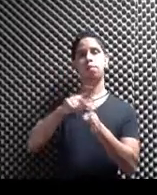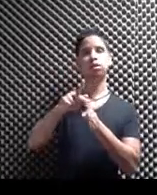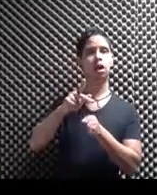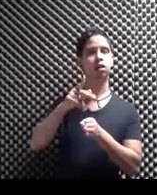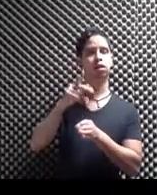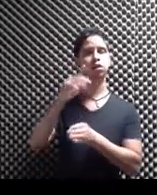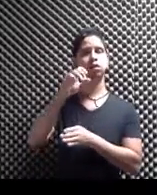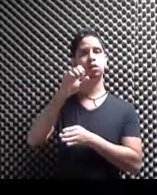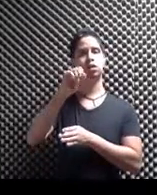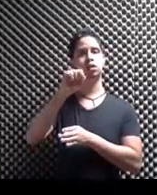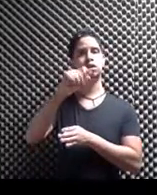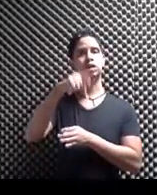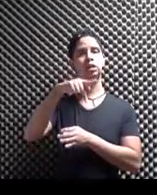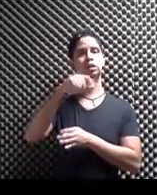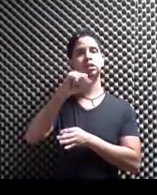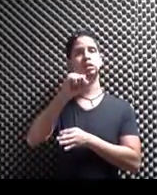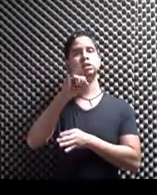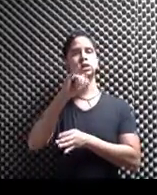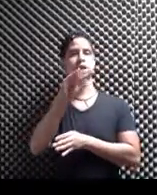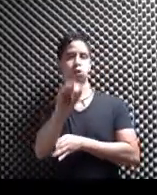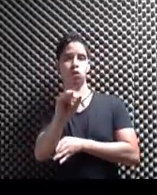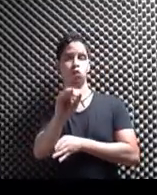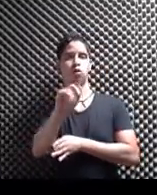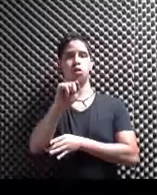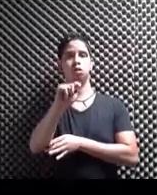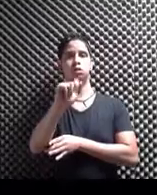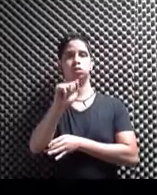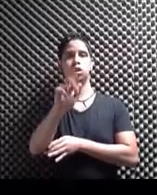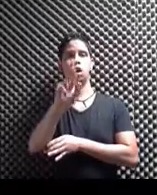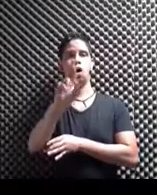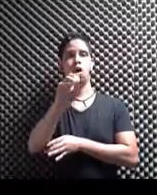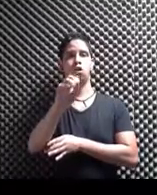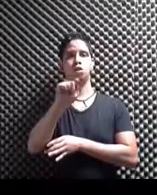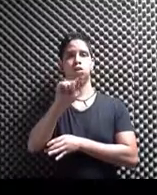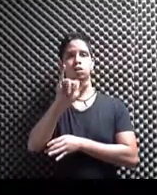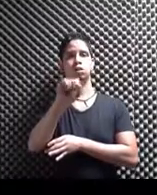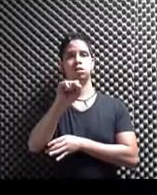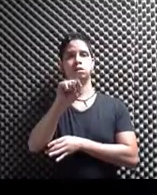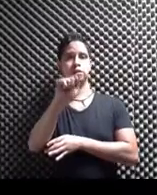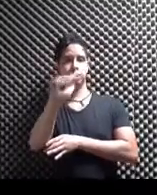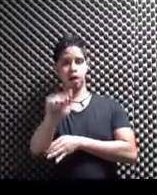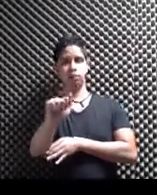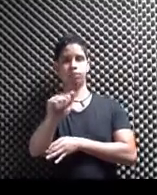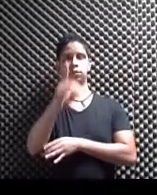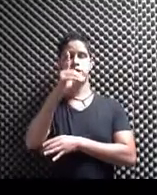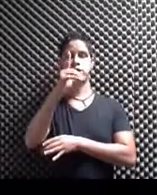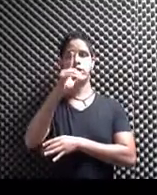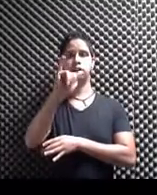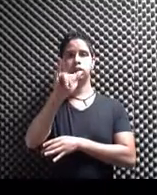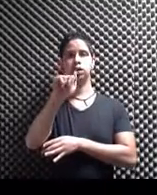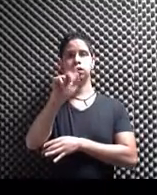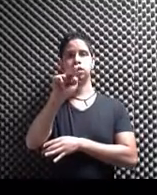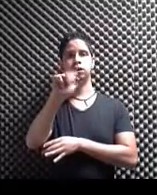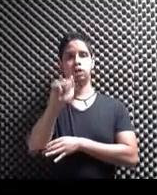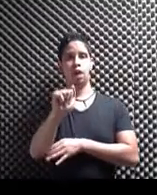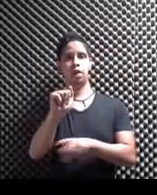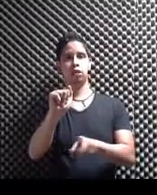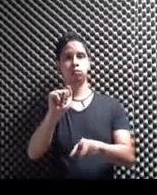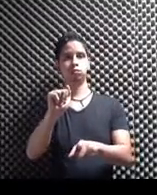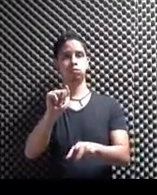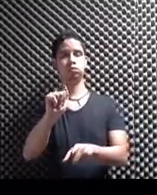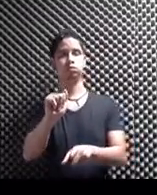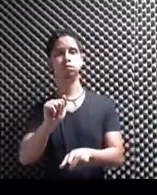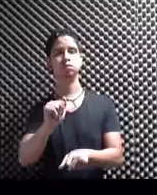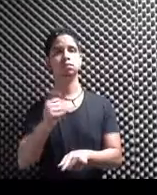Psico de psiquis Exacto De psiquis tarotista Ajá Psico tarotista Diana Sí Correcto Que yo la presenté